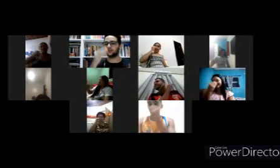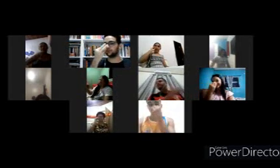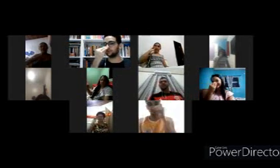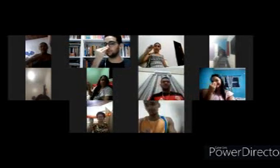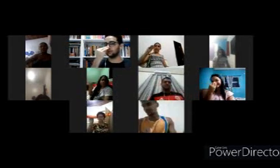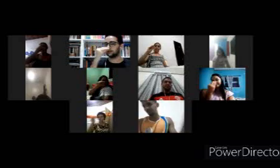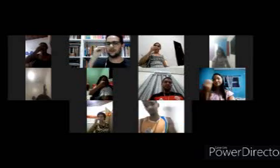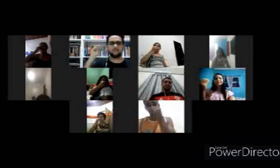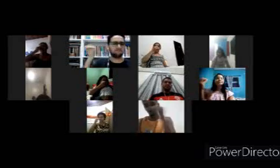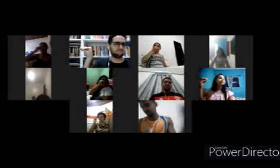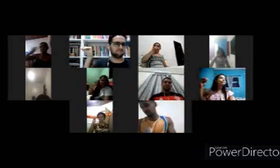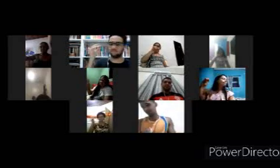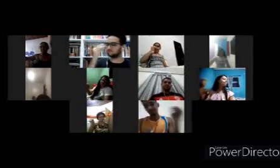Isso. Tudo assim.